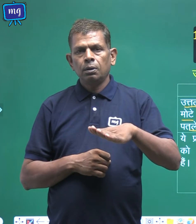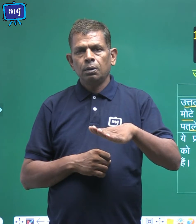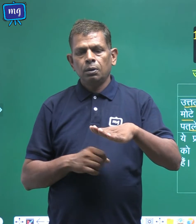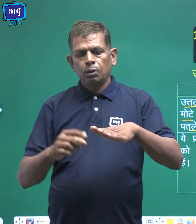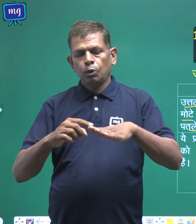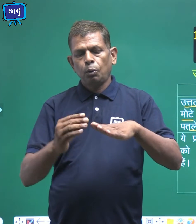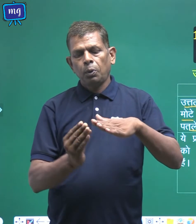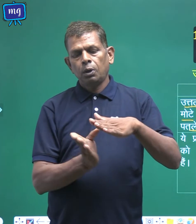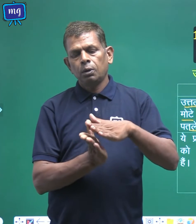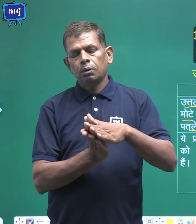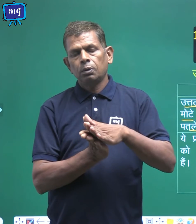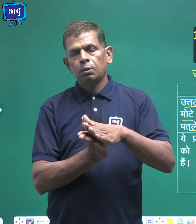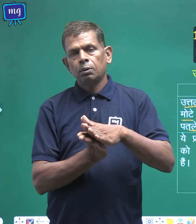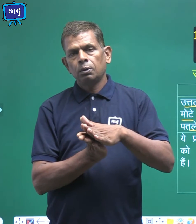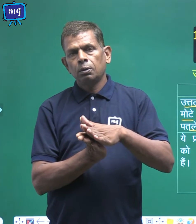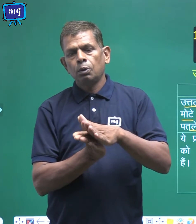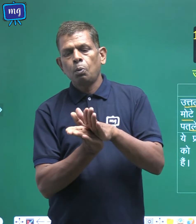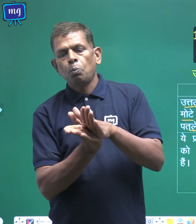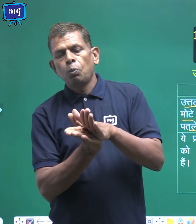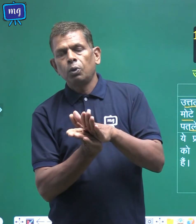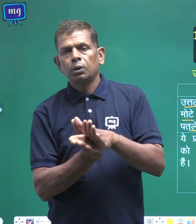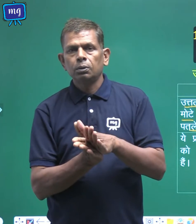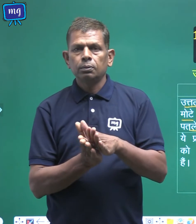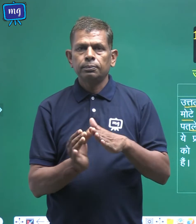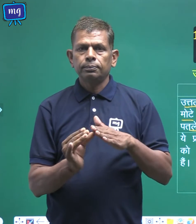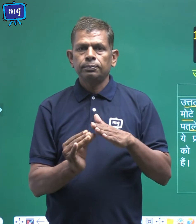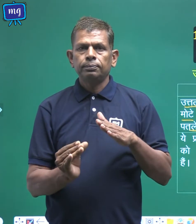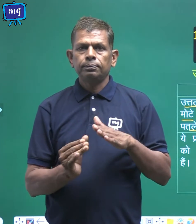व किनारे पर मोटे होते हैं।